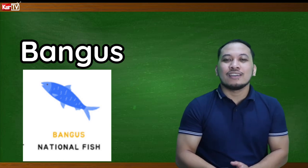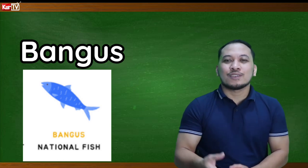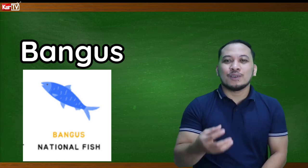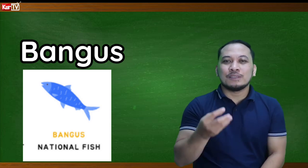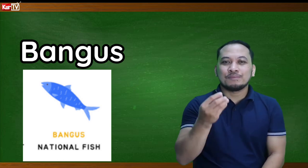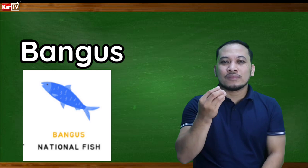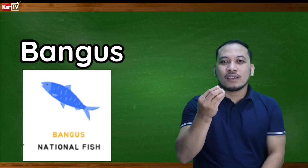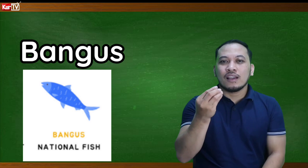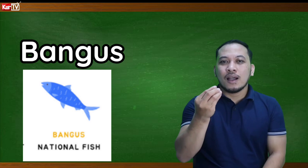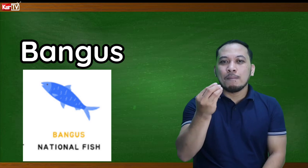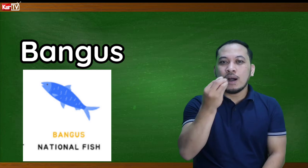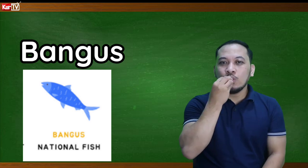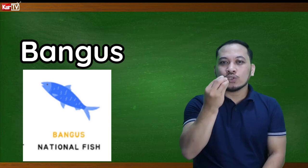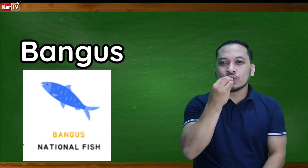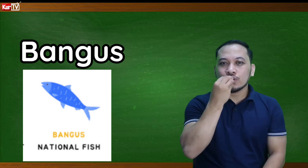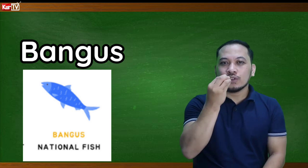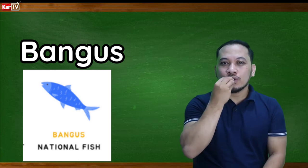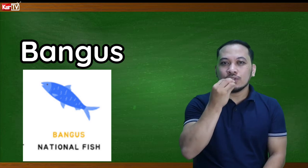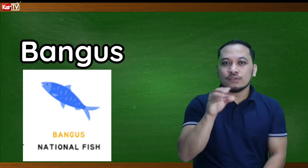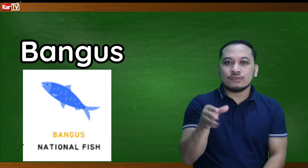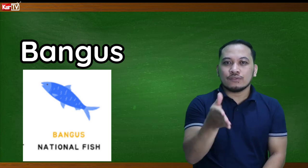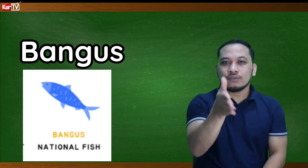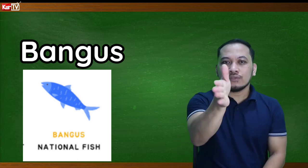So, bangus.